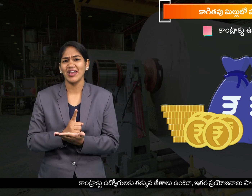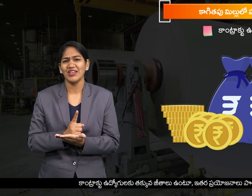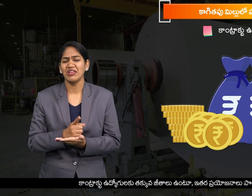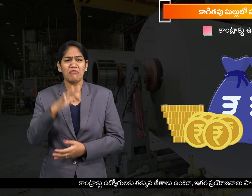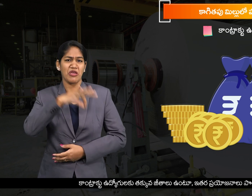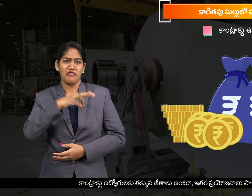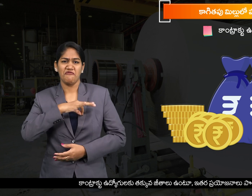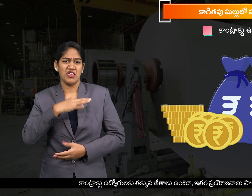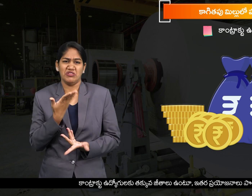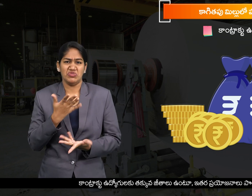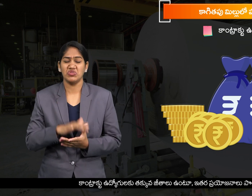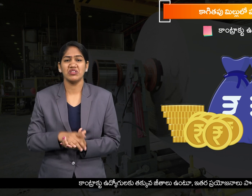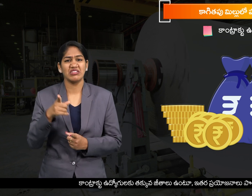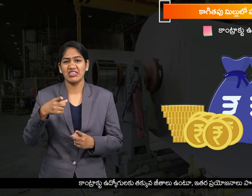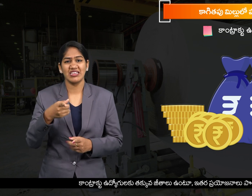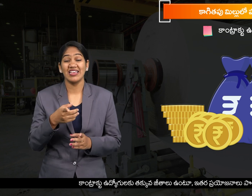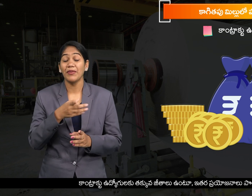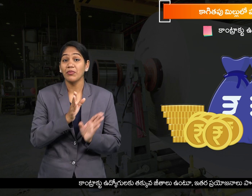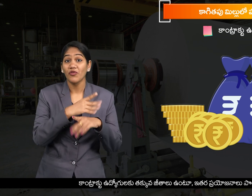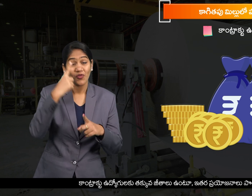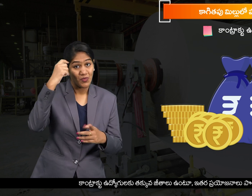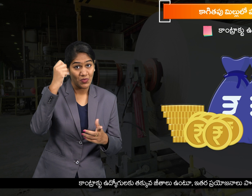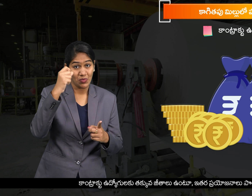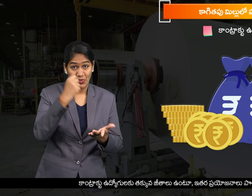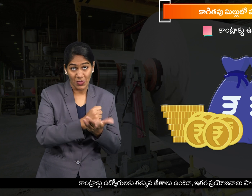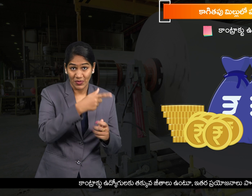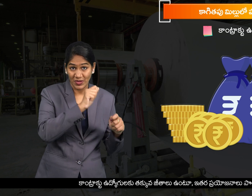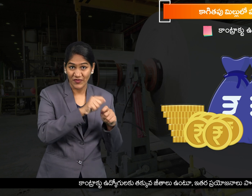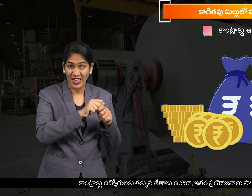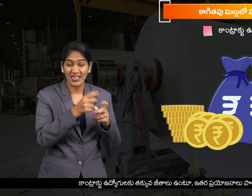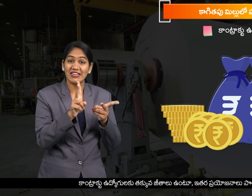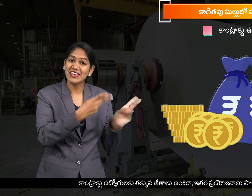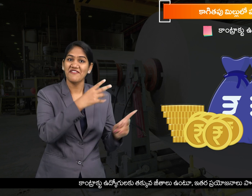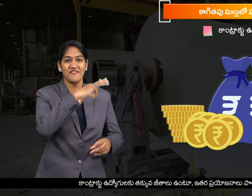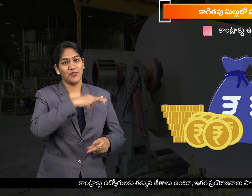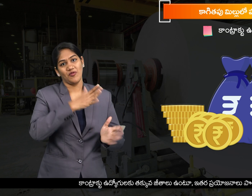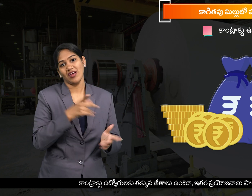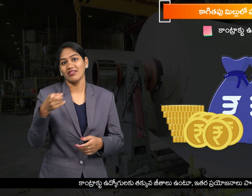కాంట్రాక్ట్ ఉద్యోగులకు తక్కువ జీతాలు ఉంటూ ఇతర ప్రయోజనాలు పొందరు.